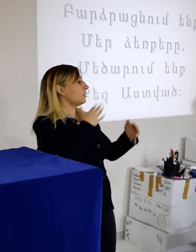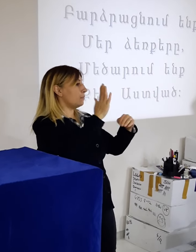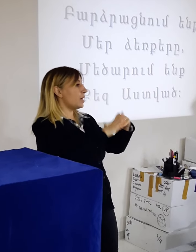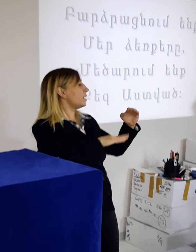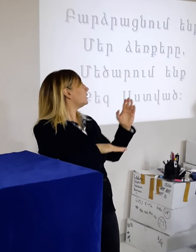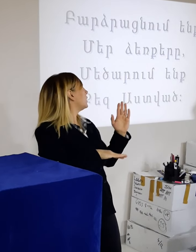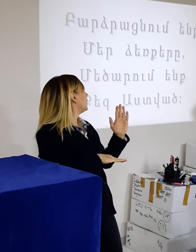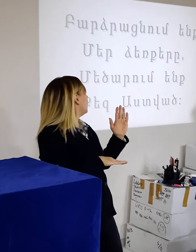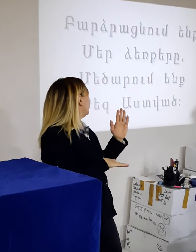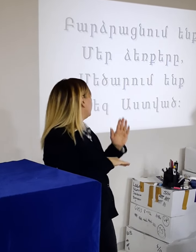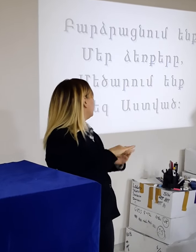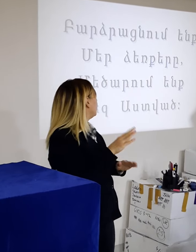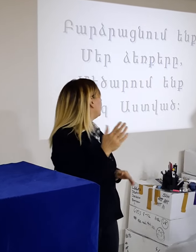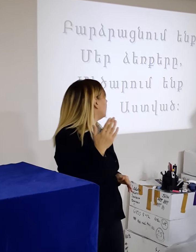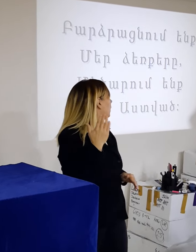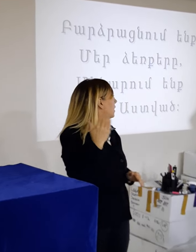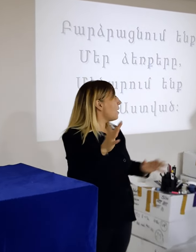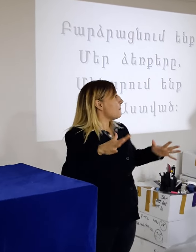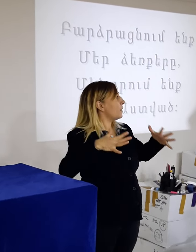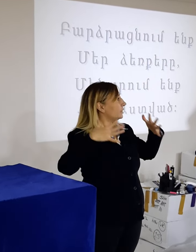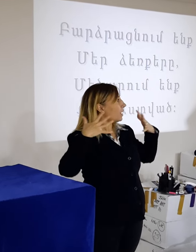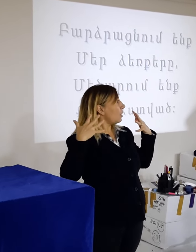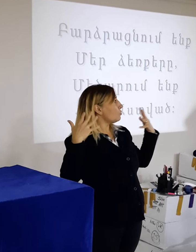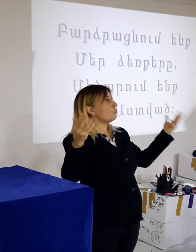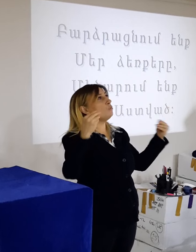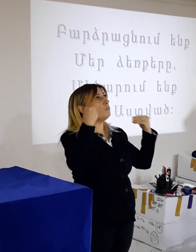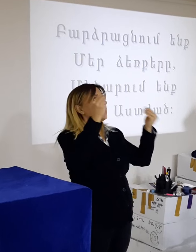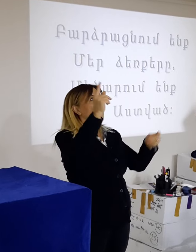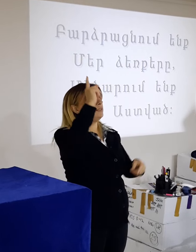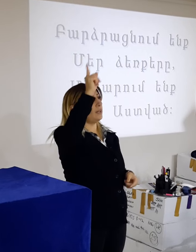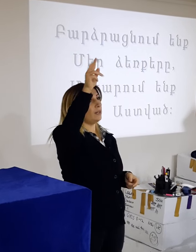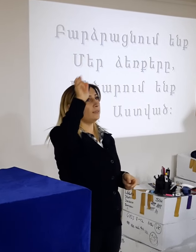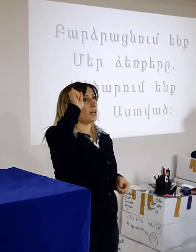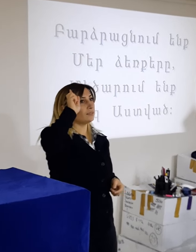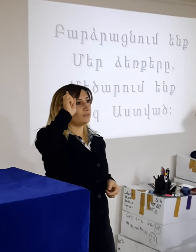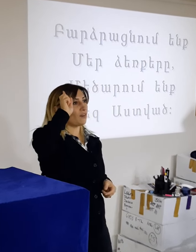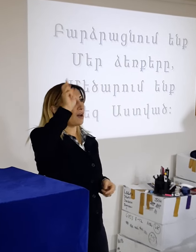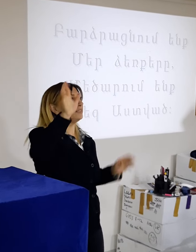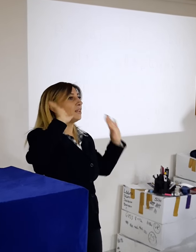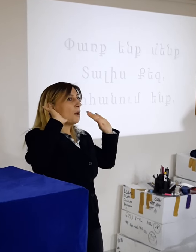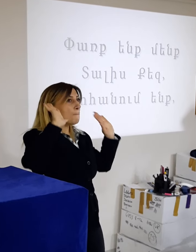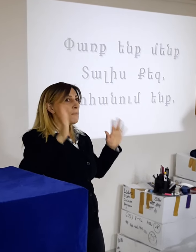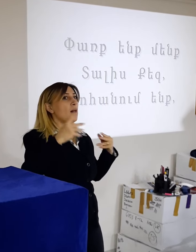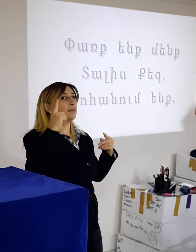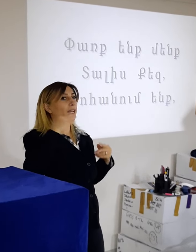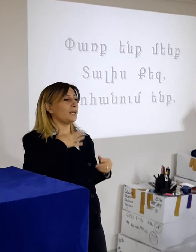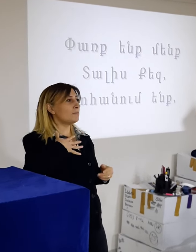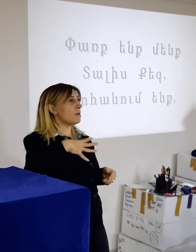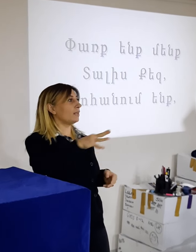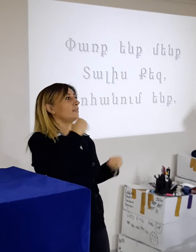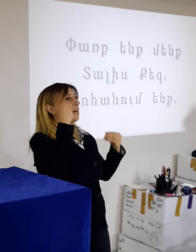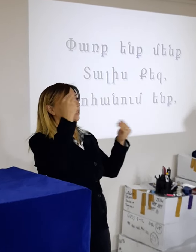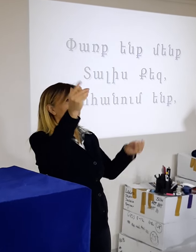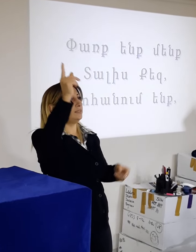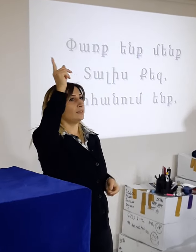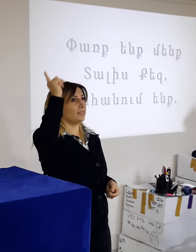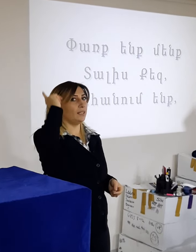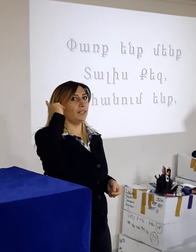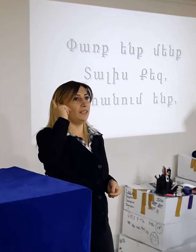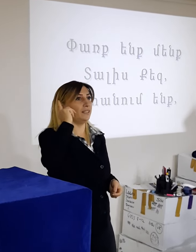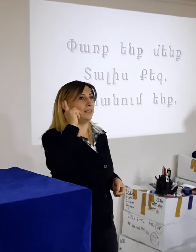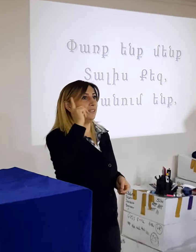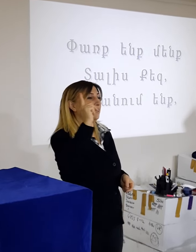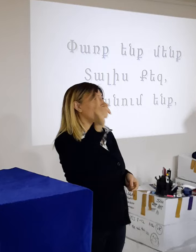արձրացնում ենք մեր ձեռքերը, մեծանում ենք Տեր Աստված, Հարպենք մենք